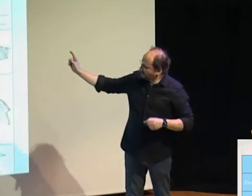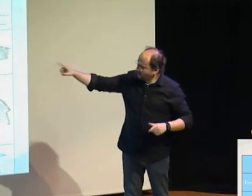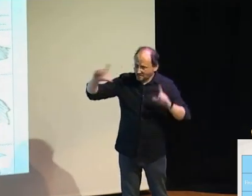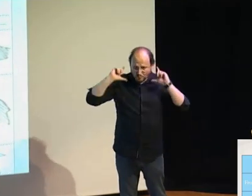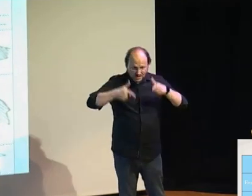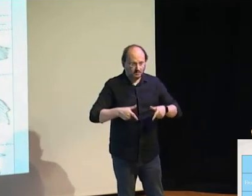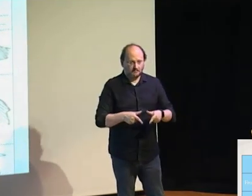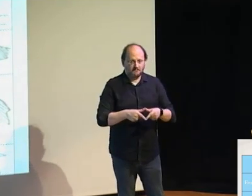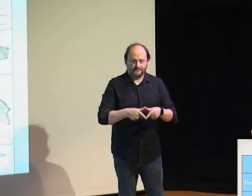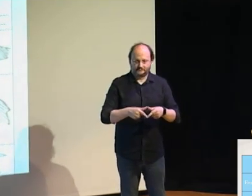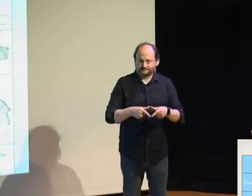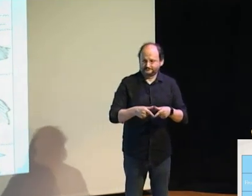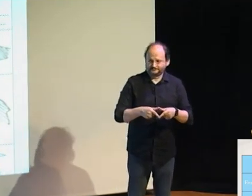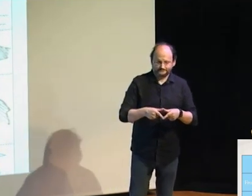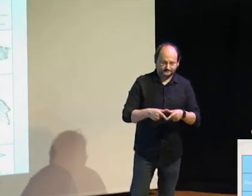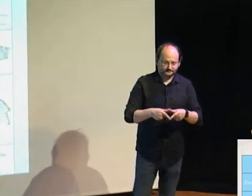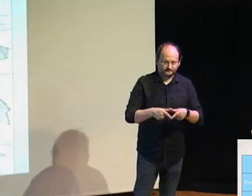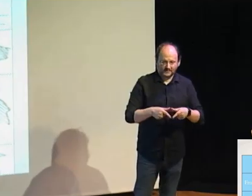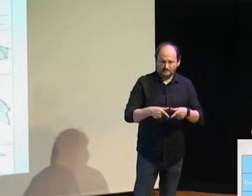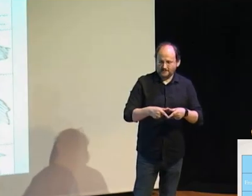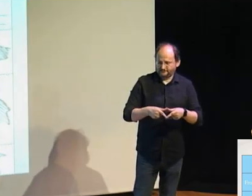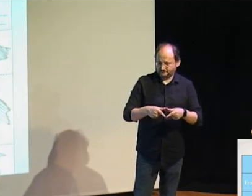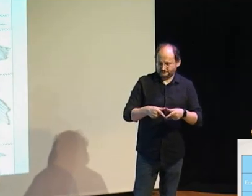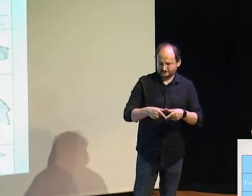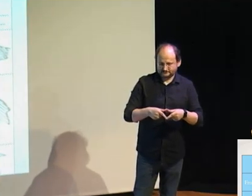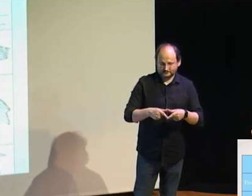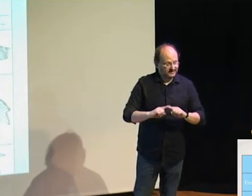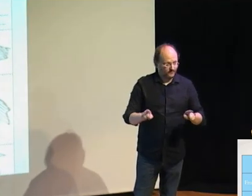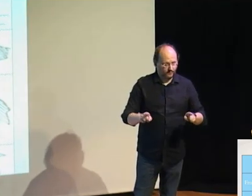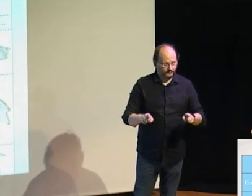le pain comme si on découpait le pain. Mais les moines faisaient le pain comme ça.